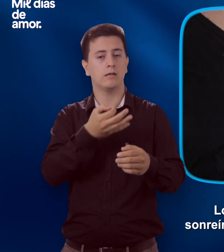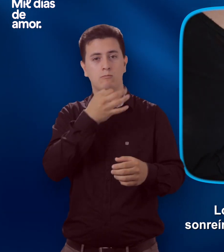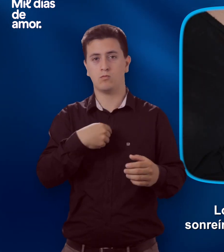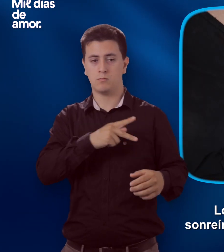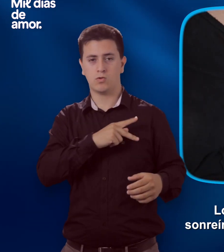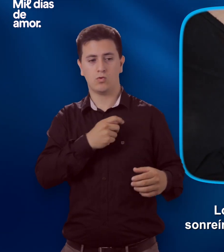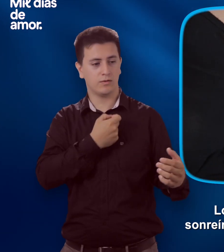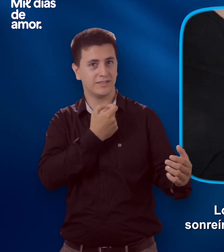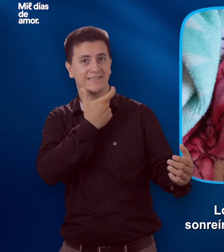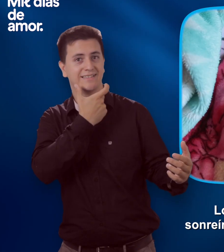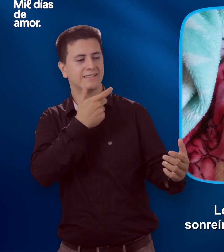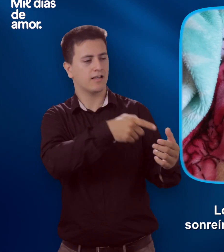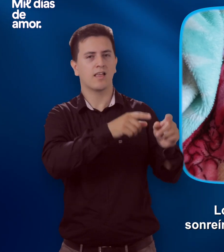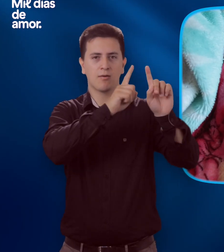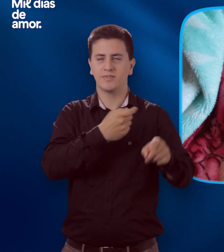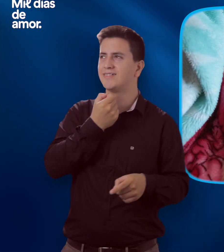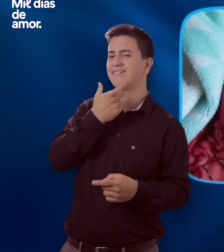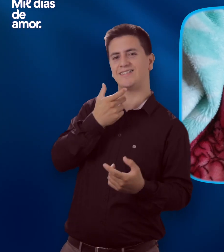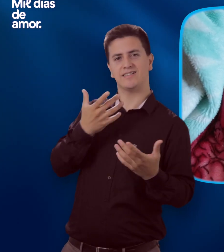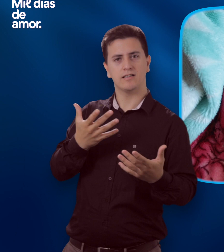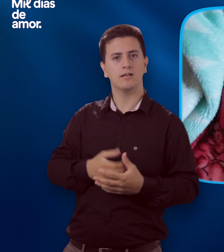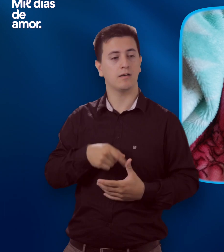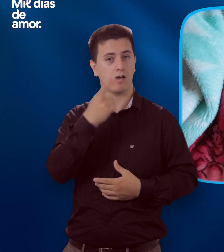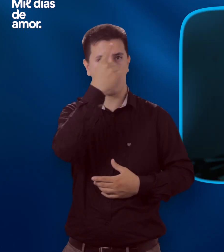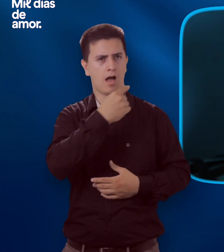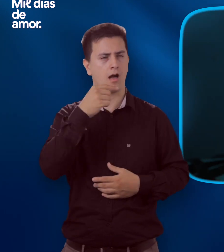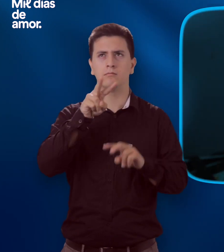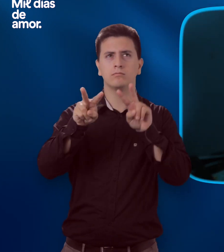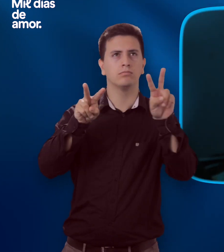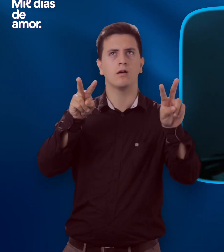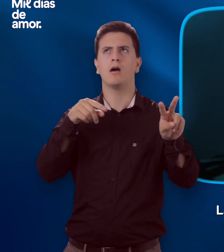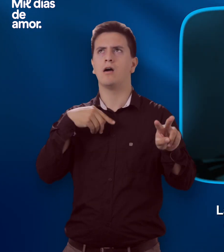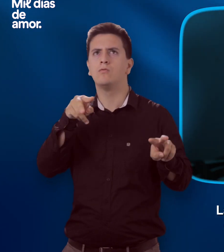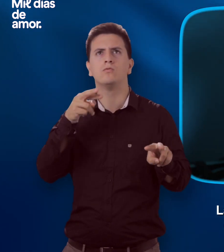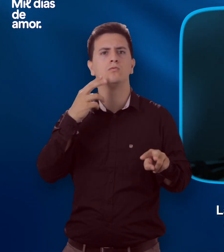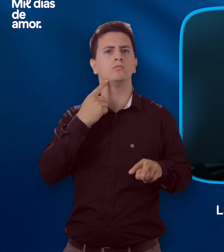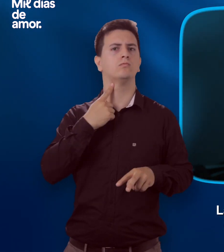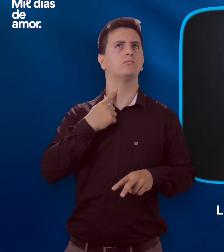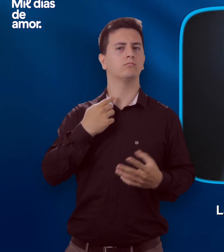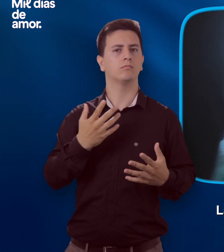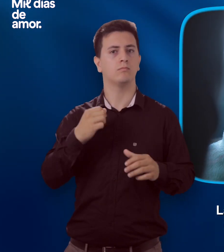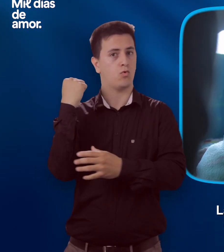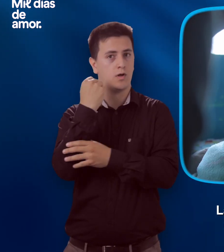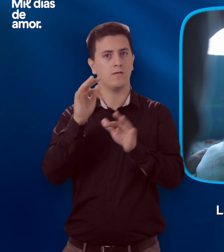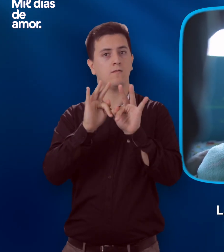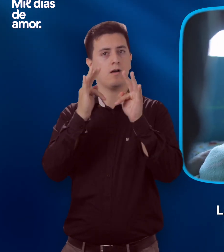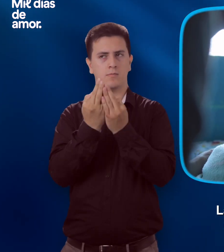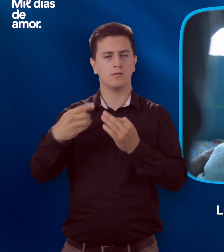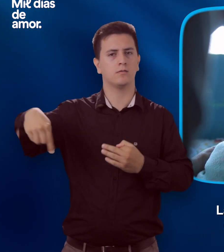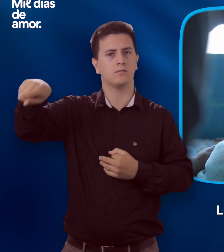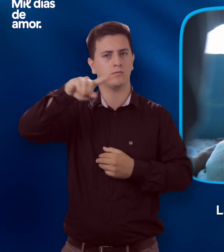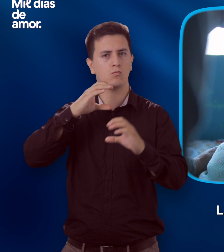sonreír cuando las personas les sonríen. Las caras les despiertan mucho interés. La familia debe conversar con el